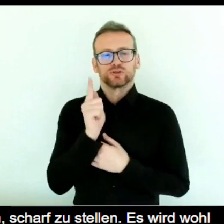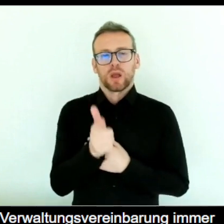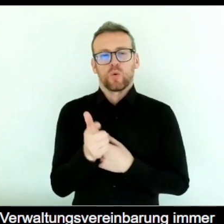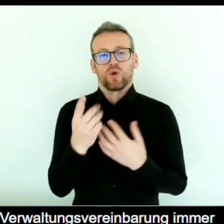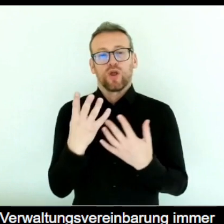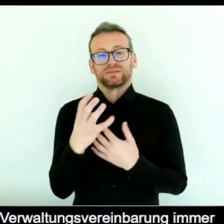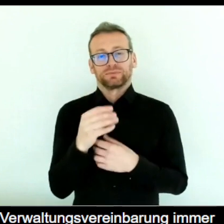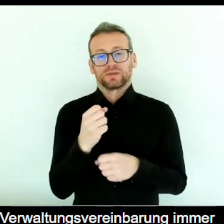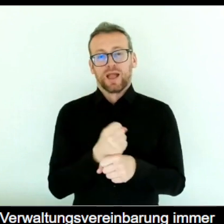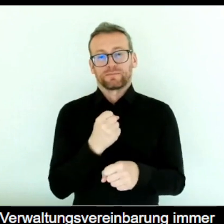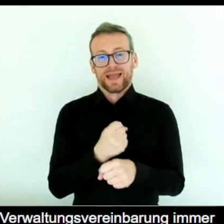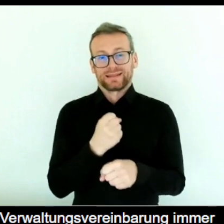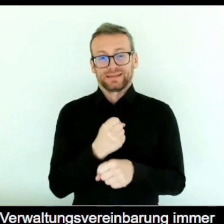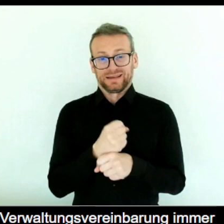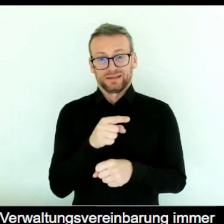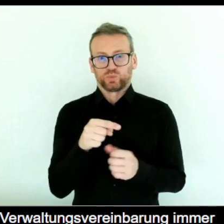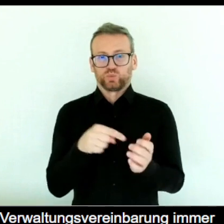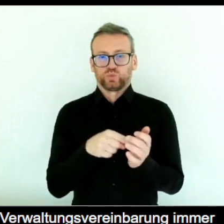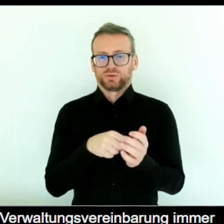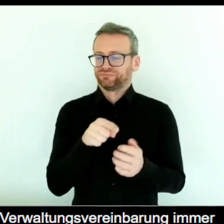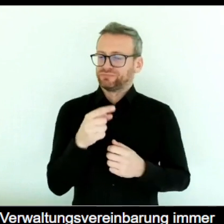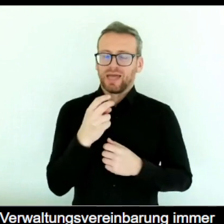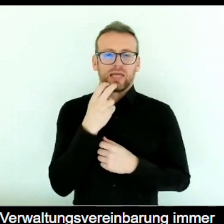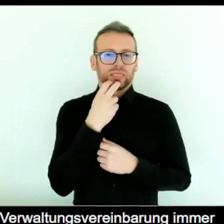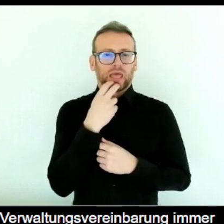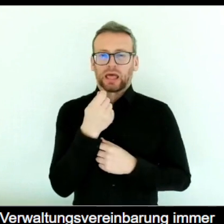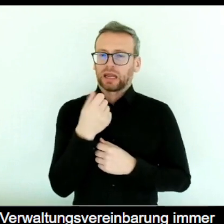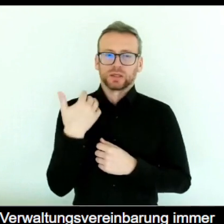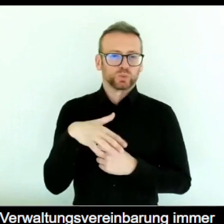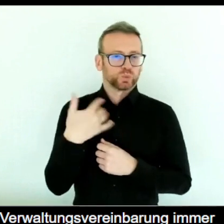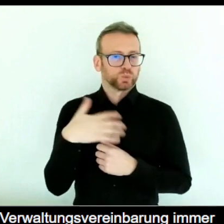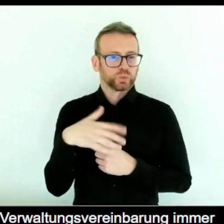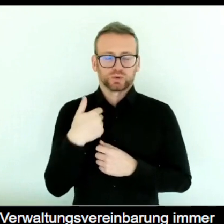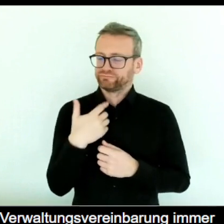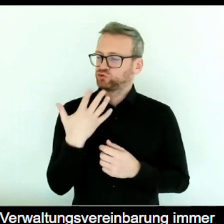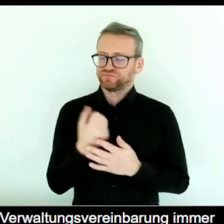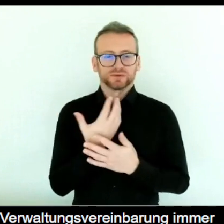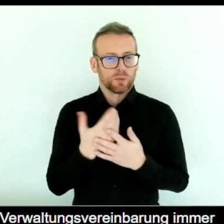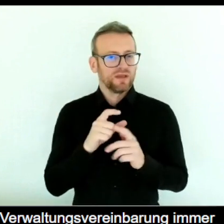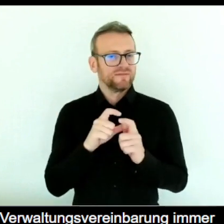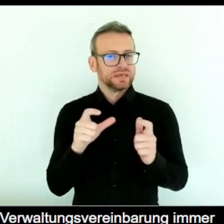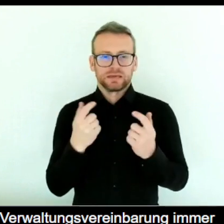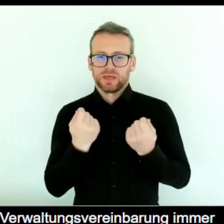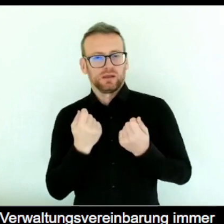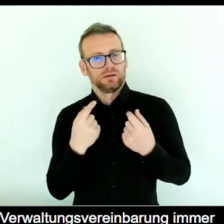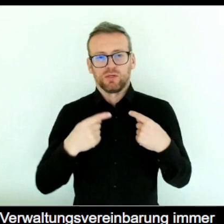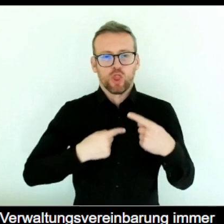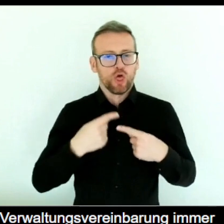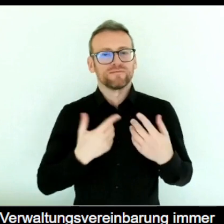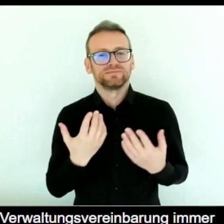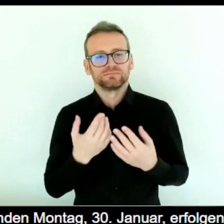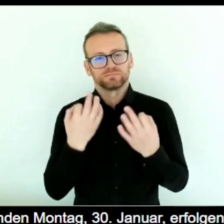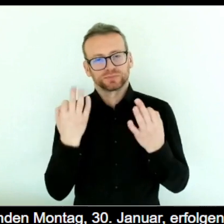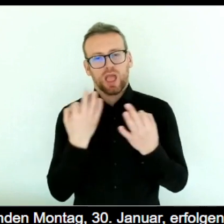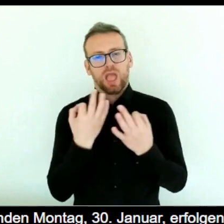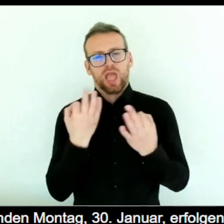2021 sich mehr als verdoppelt. Und zwar über alle Energieträger hinweg. Da kann, egal ob der Öl, Pellet, Gas, Strom, egal was